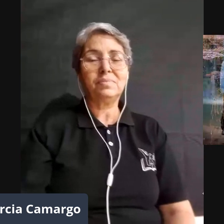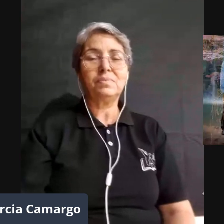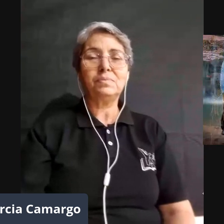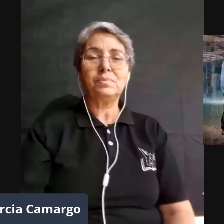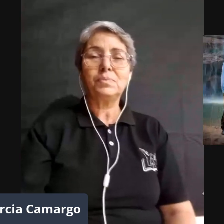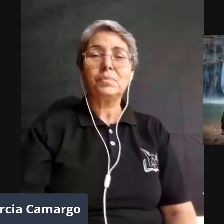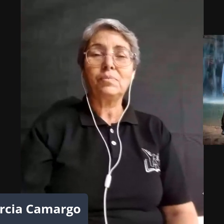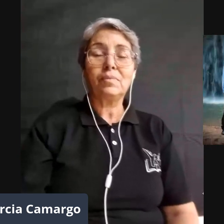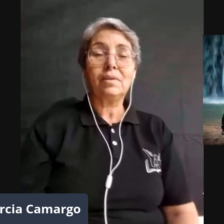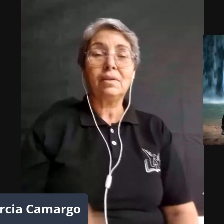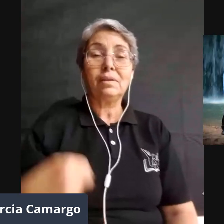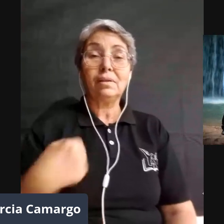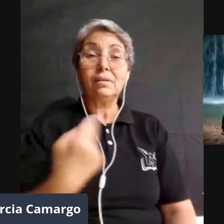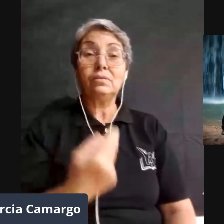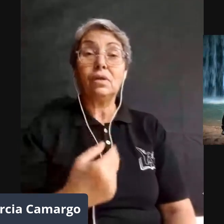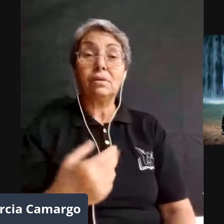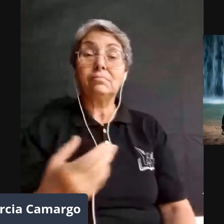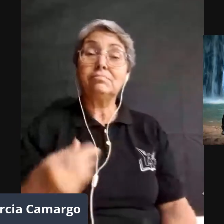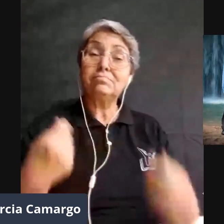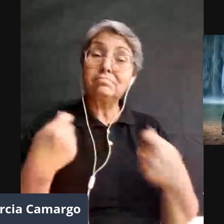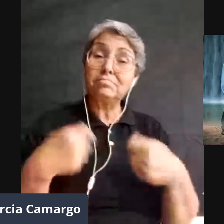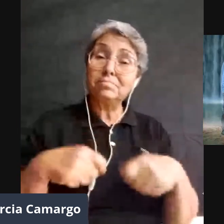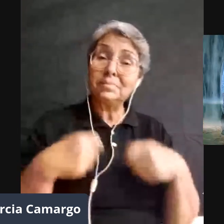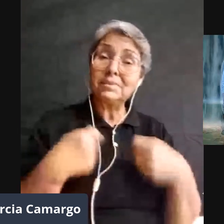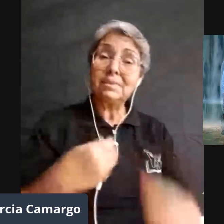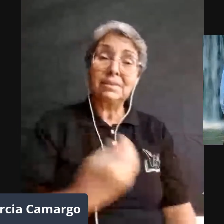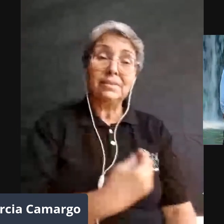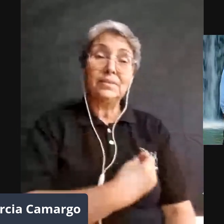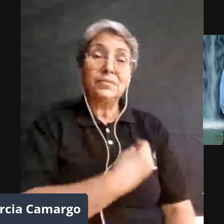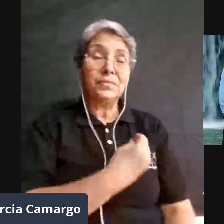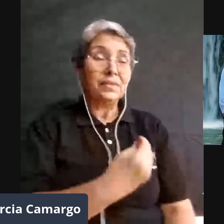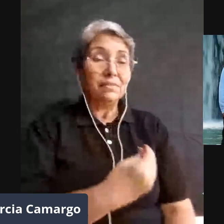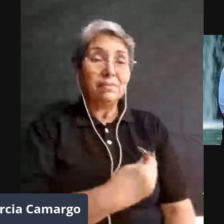Viver a vida de